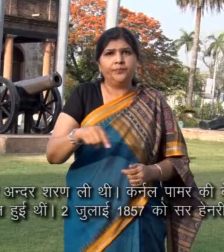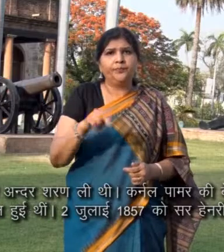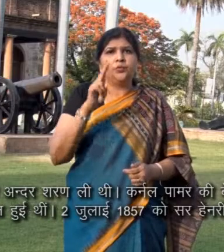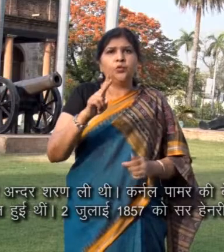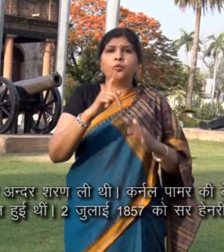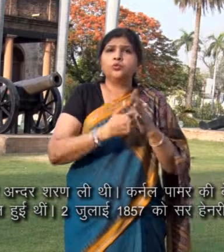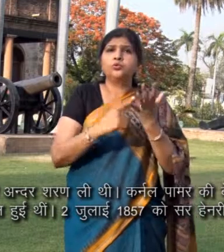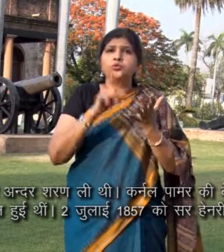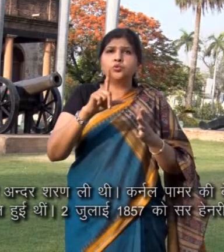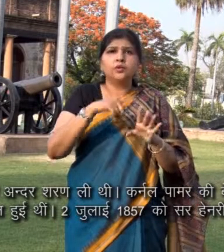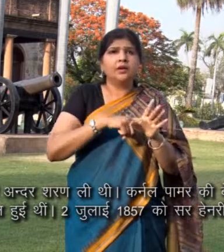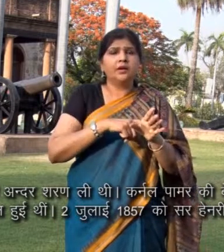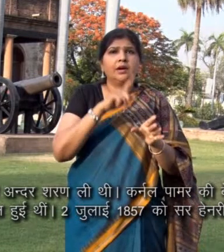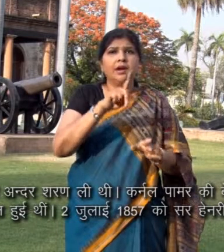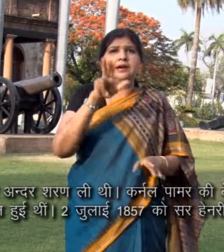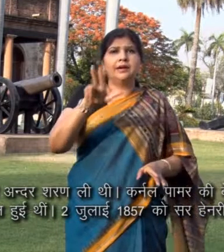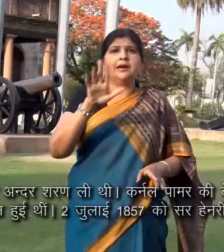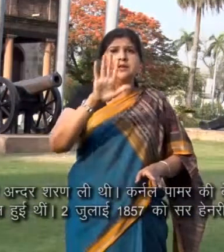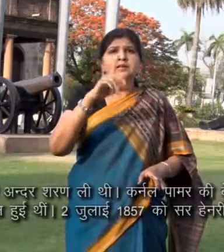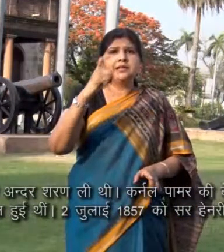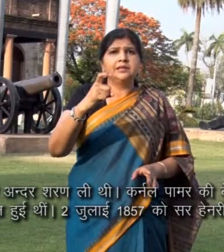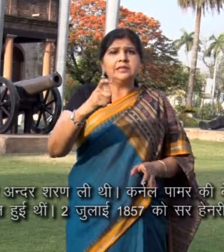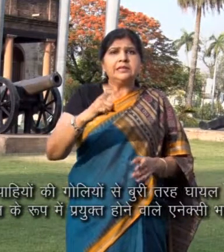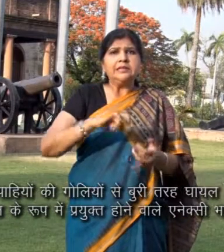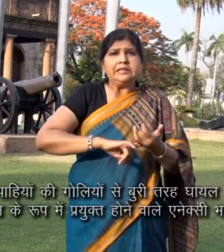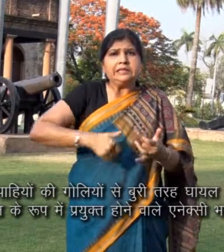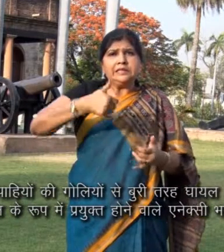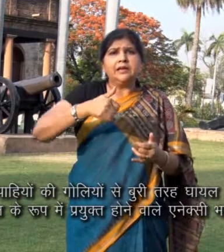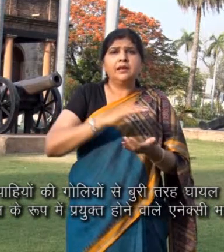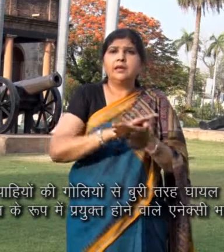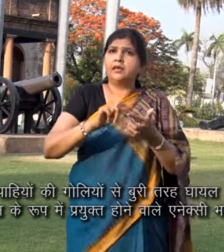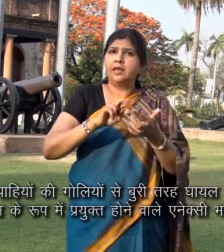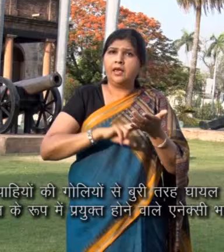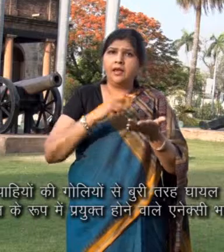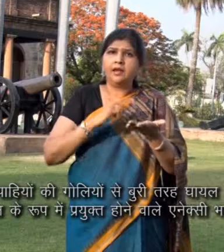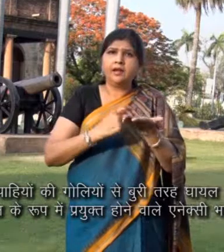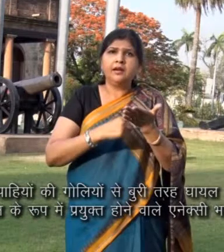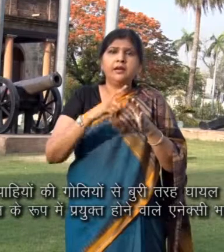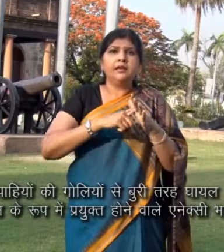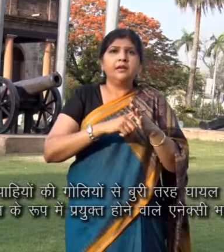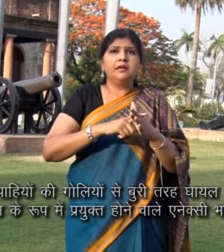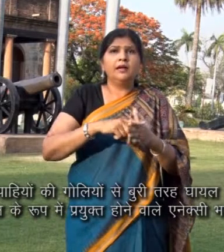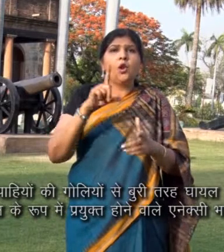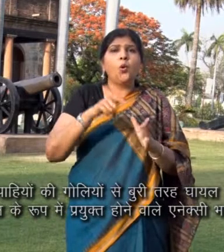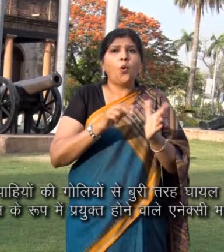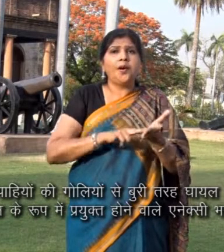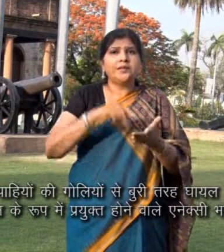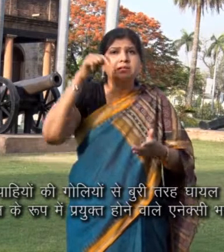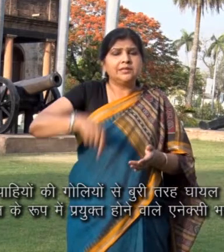2 जुलाई 1857 को सर हेनरी लॉरेंस यहीं पर भारतीय सिपाहियों की गोलियों से बुरी तरह घायल हुए